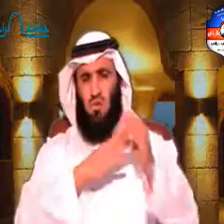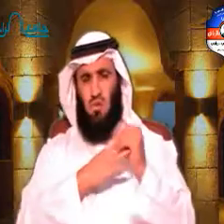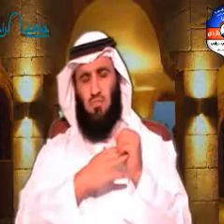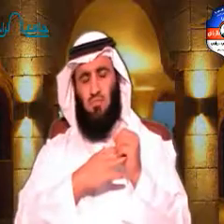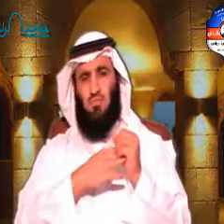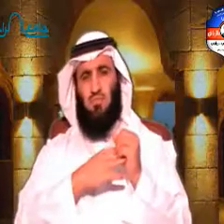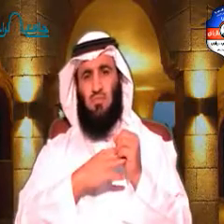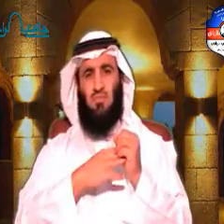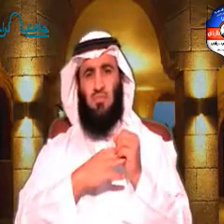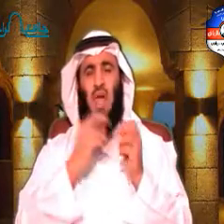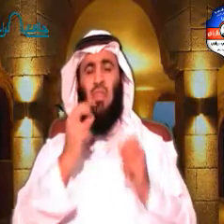شغلوا. قد